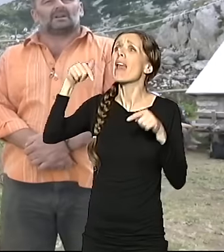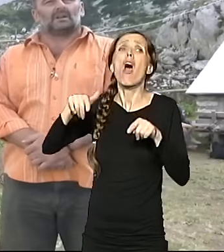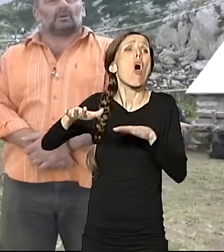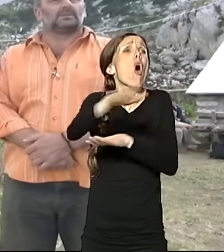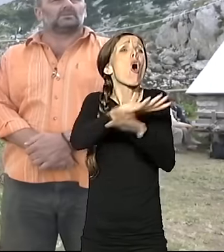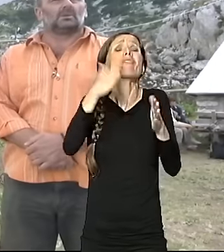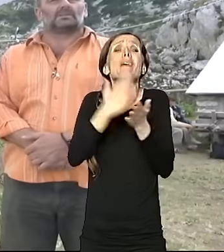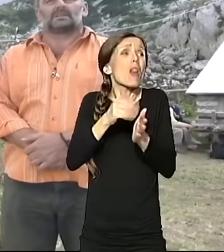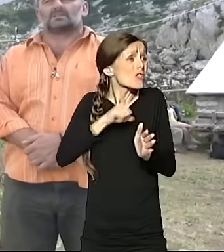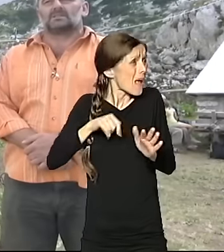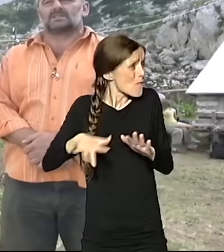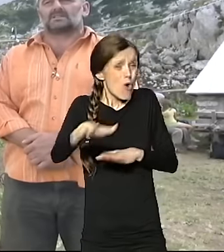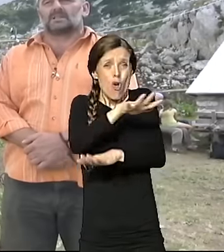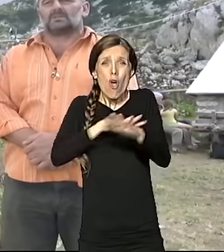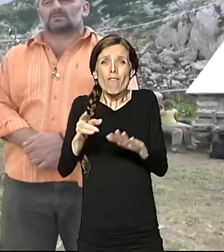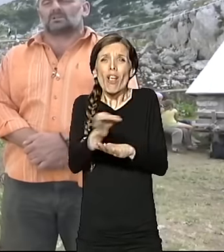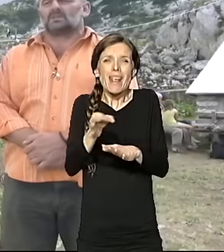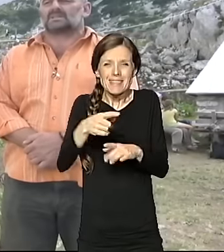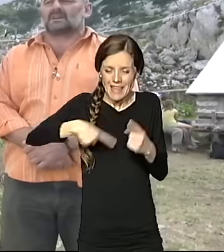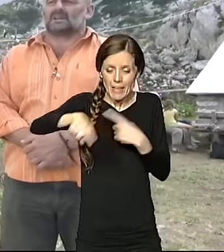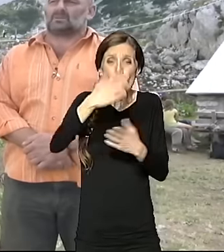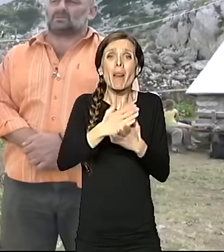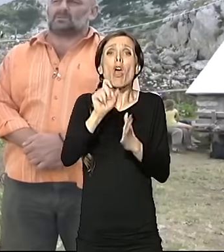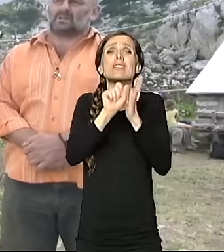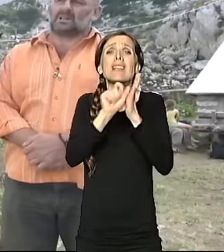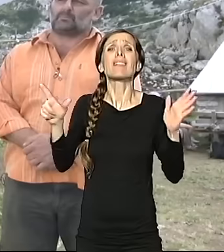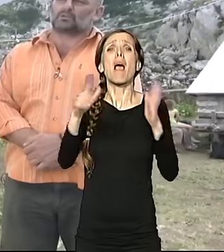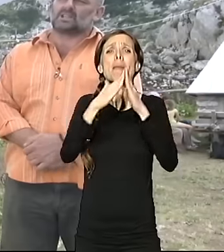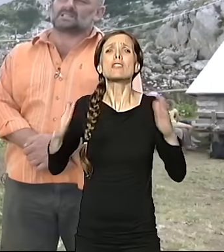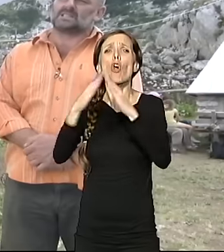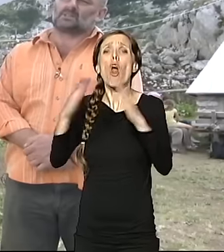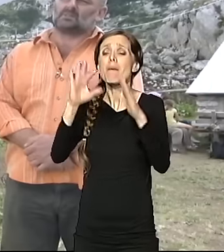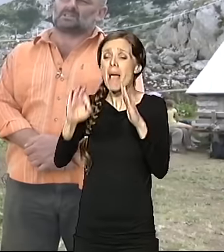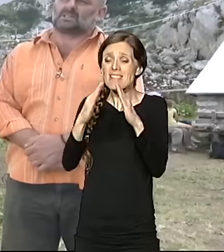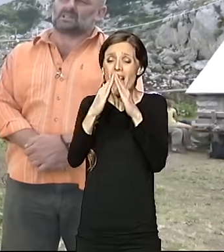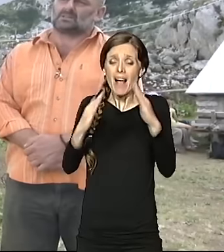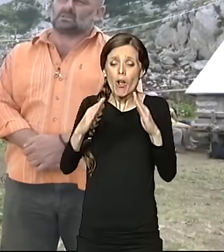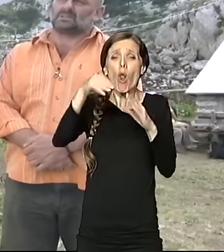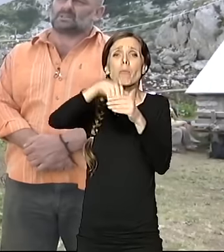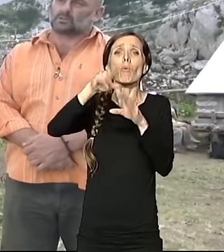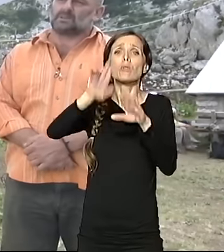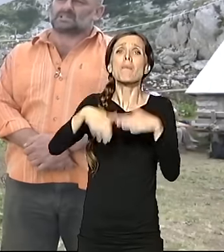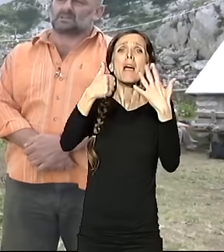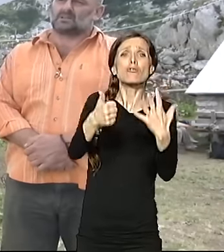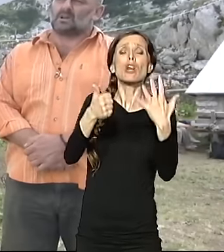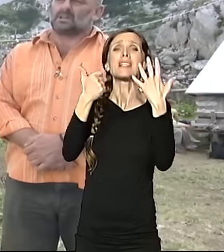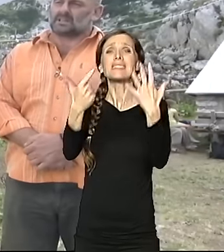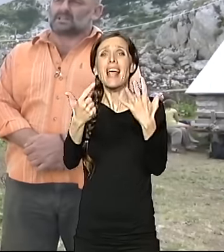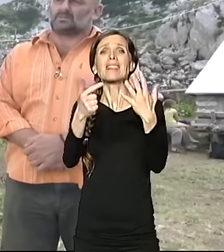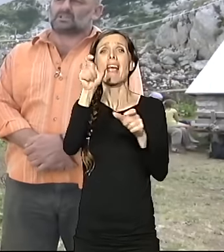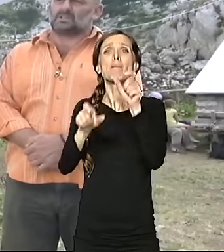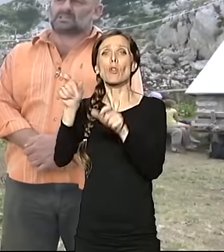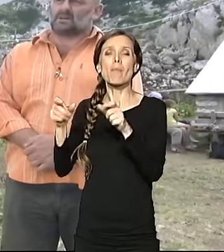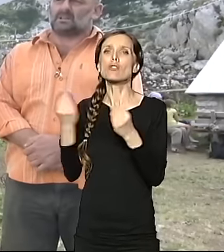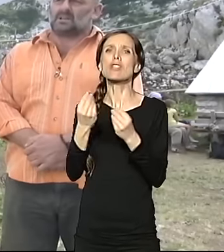koliba. Evo ovdje u ovo Trnovačko jezero 17 koliba. Svaka je koliba brojala po 6-7 domaćina. U smije se govorno. Jer